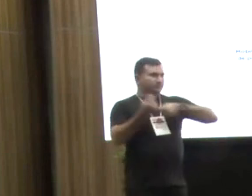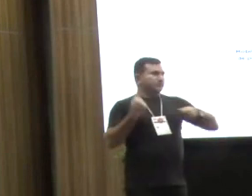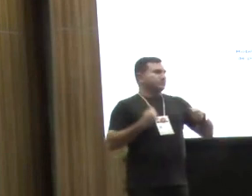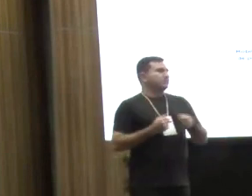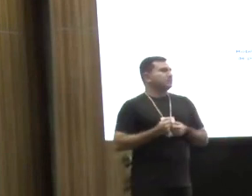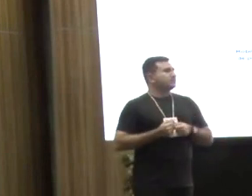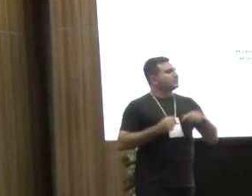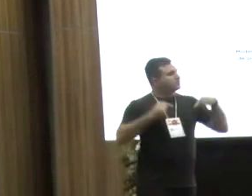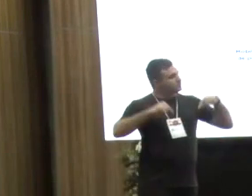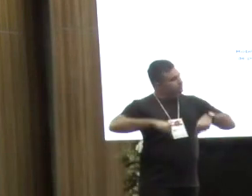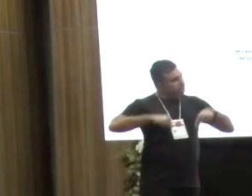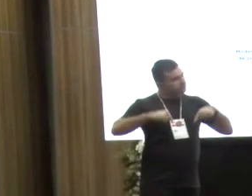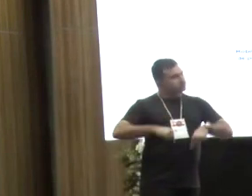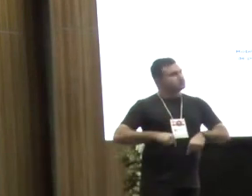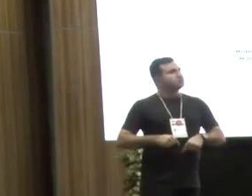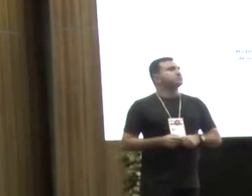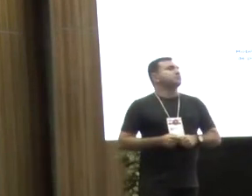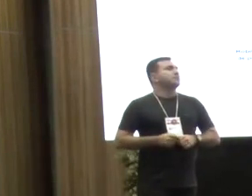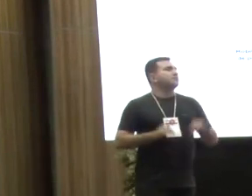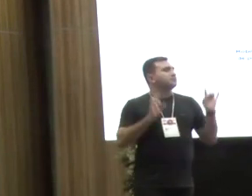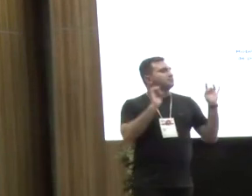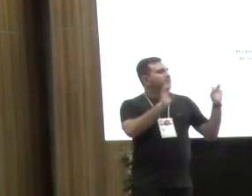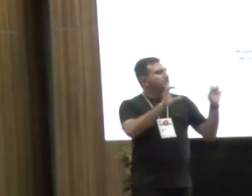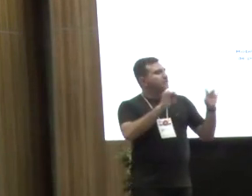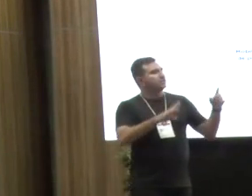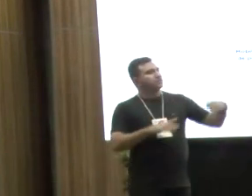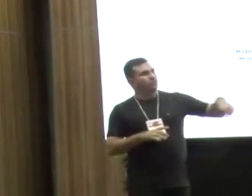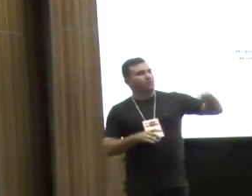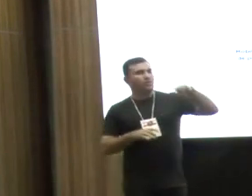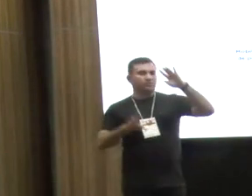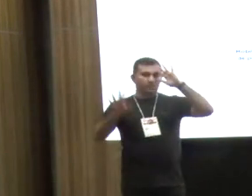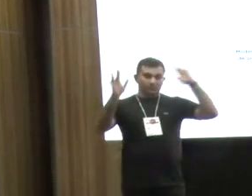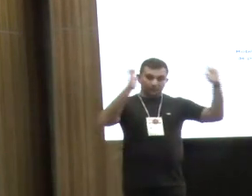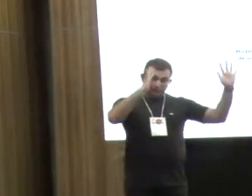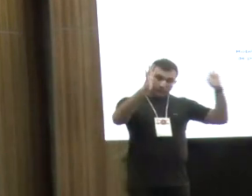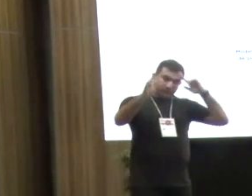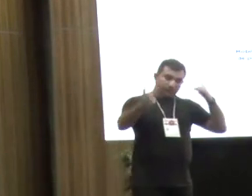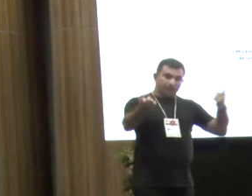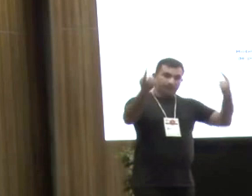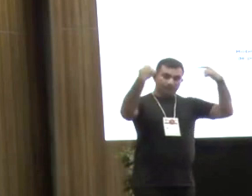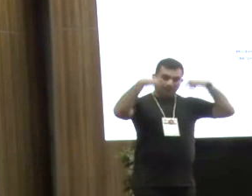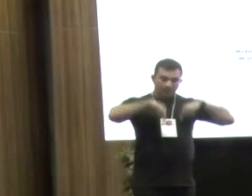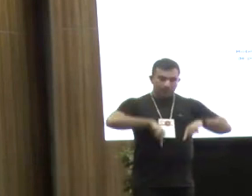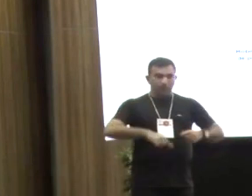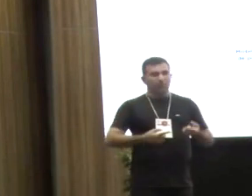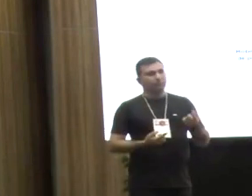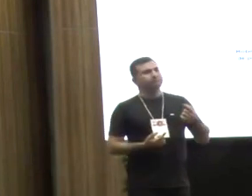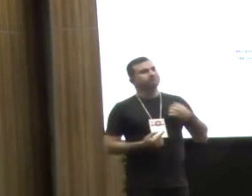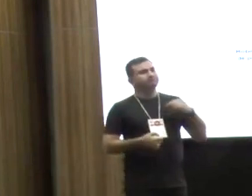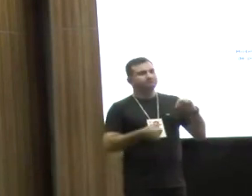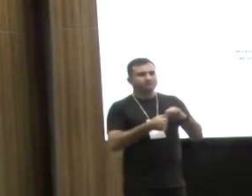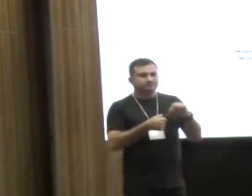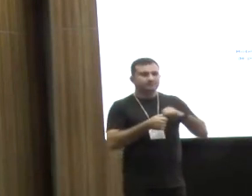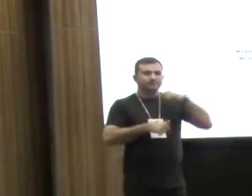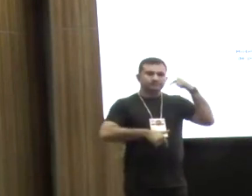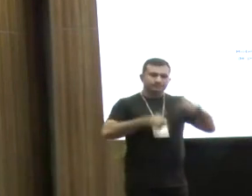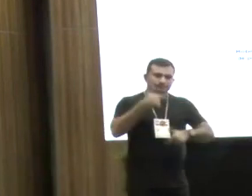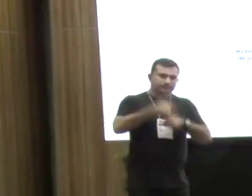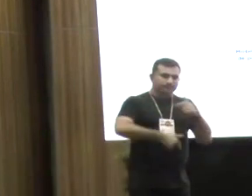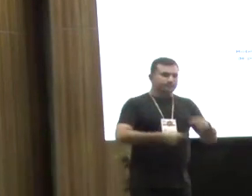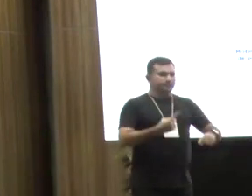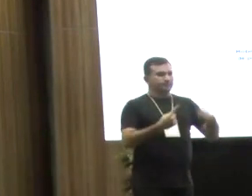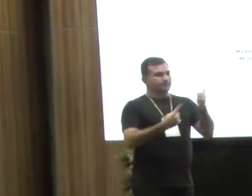isso aqui, esse momento privilegiado de reflexão sobre a ação, porque a tríade é sempre